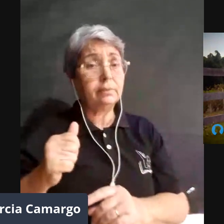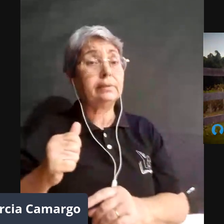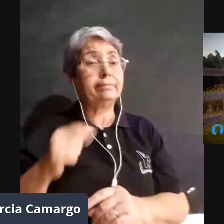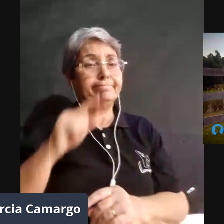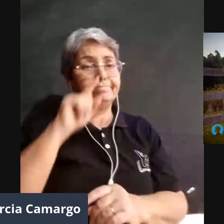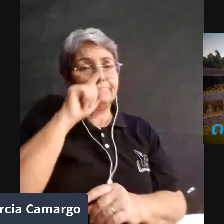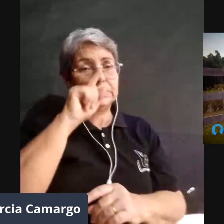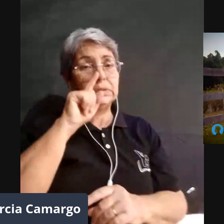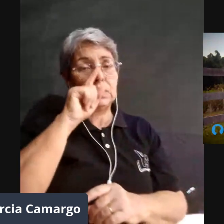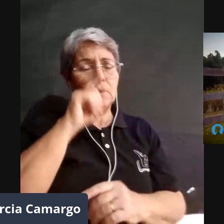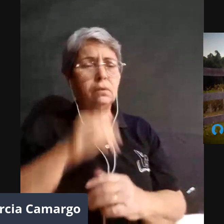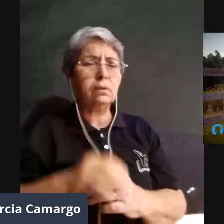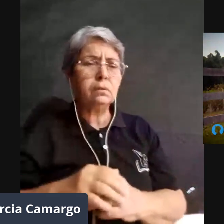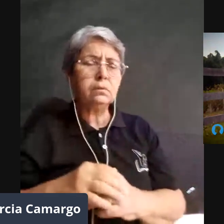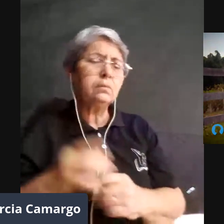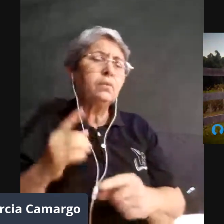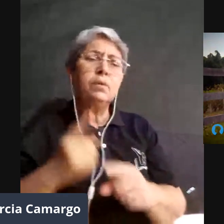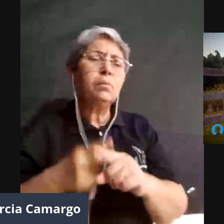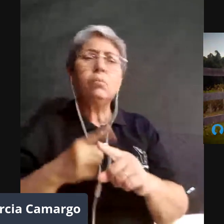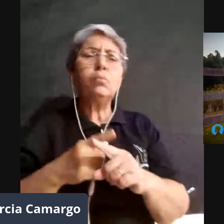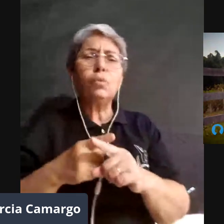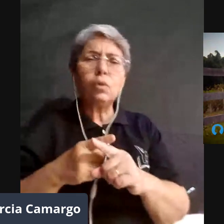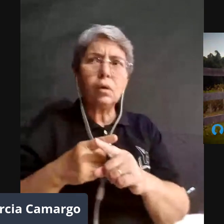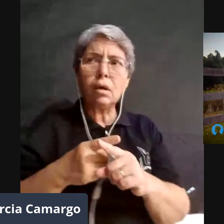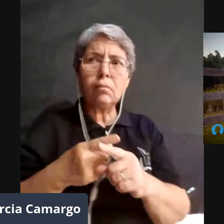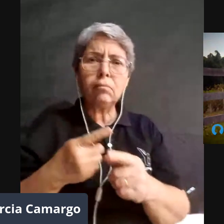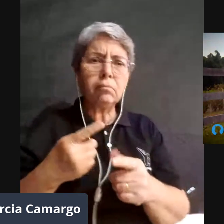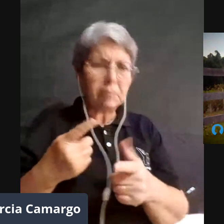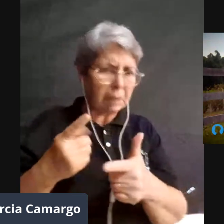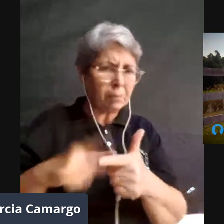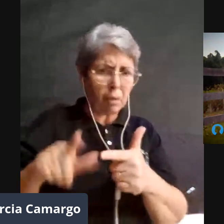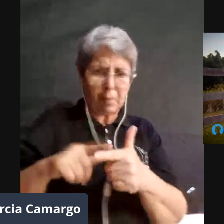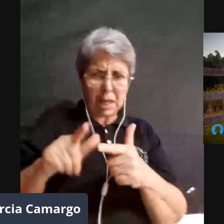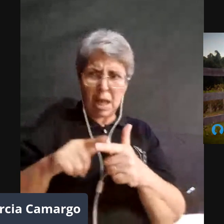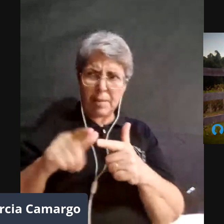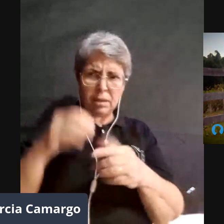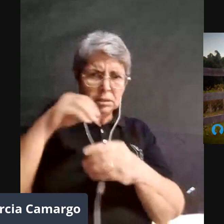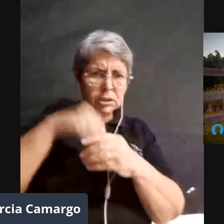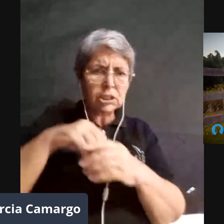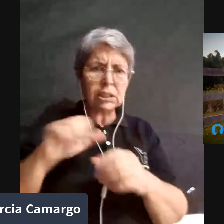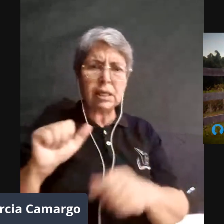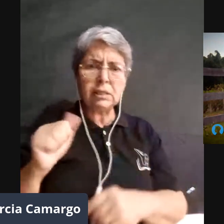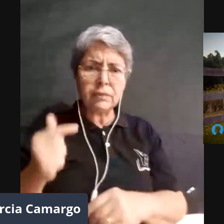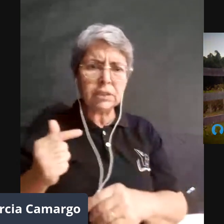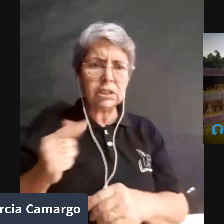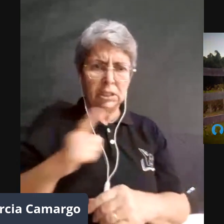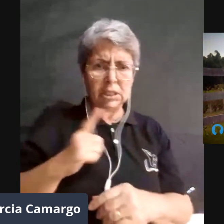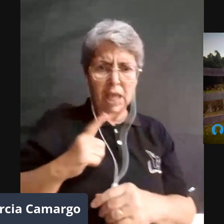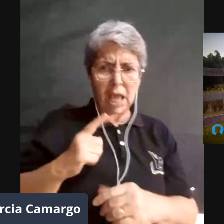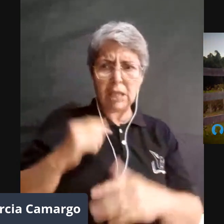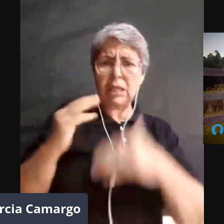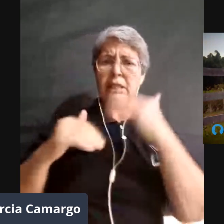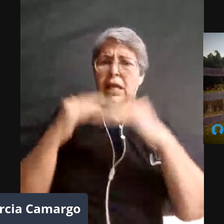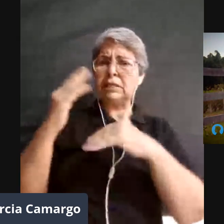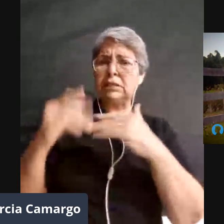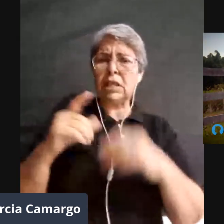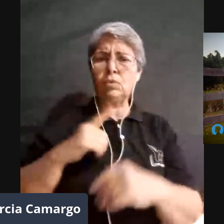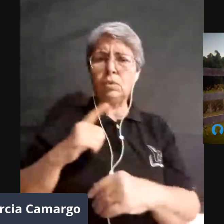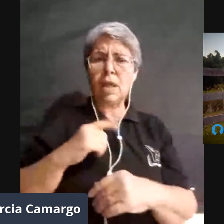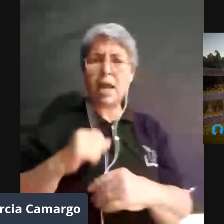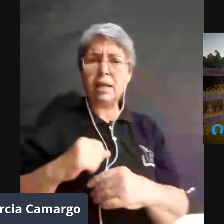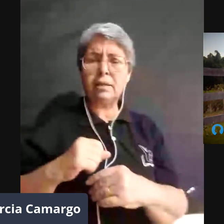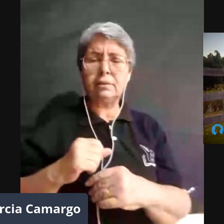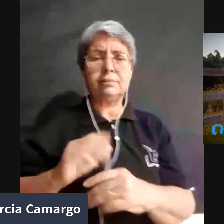problema espiritual? Nós estamos muito bem, nós estamos crescendo a cada dia. Por isso que se faz